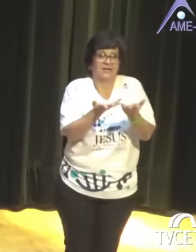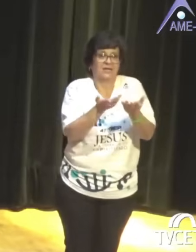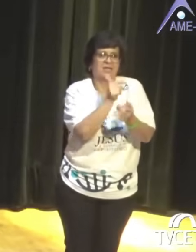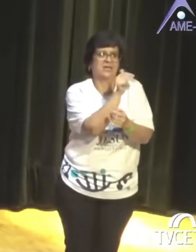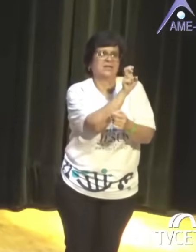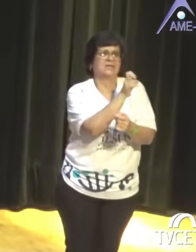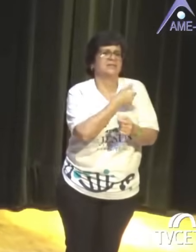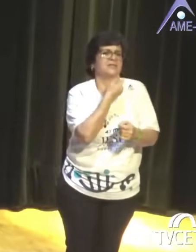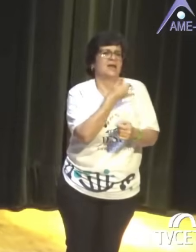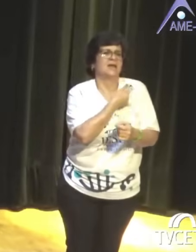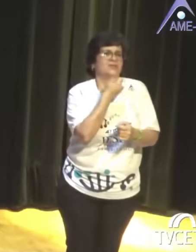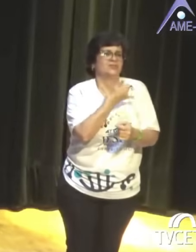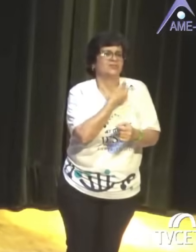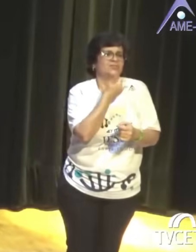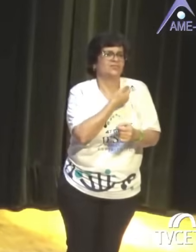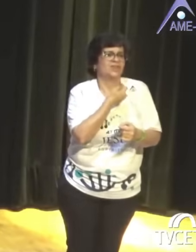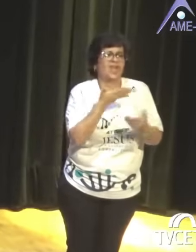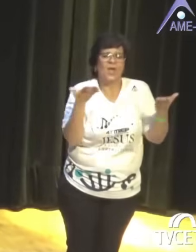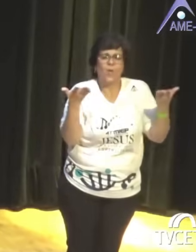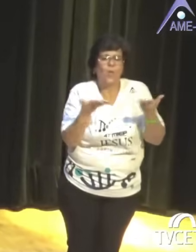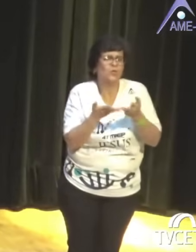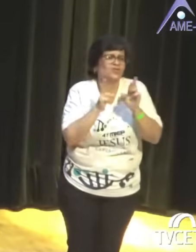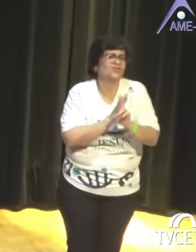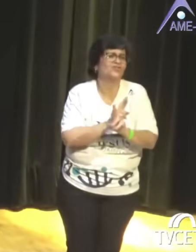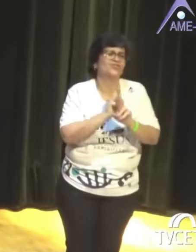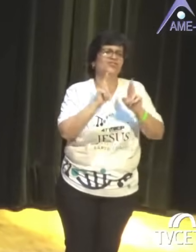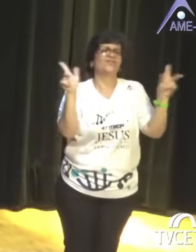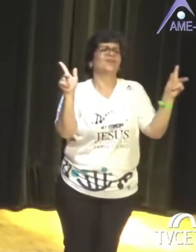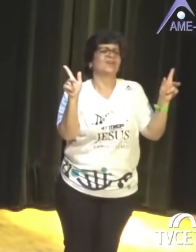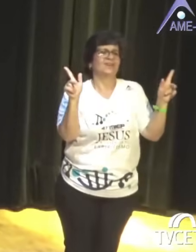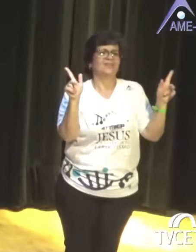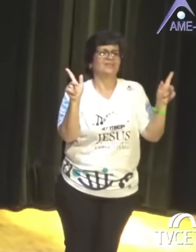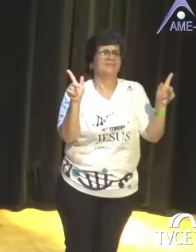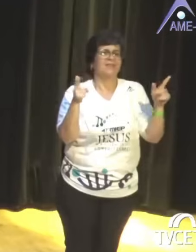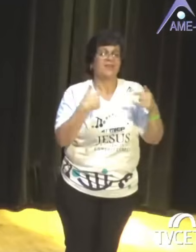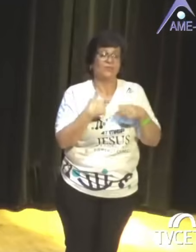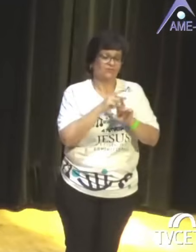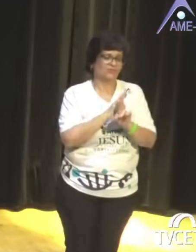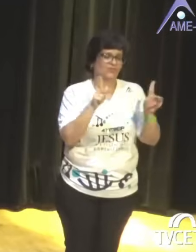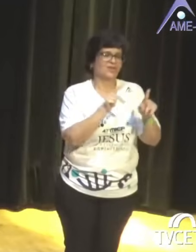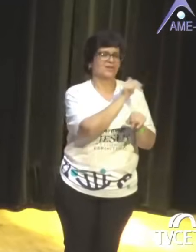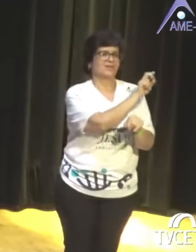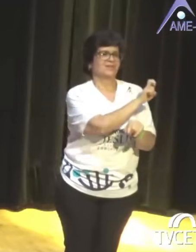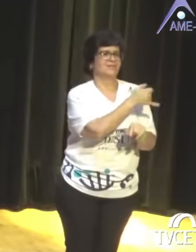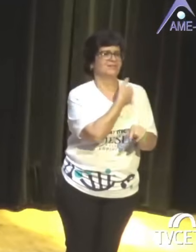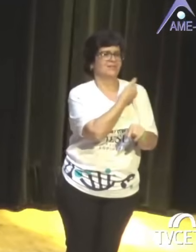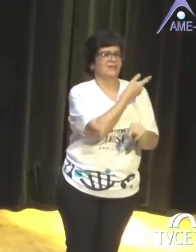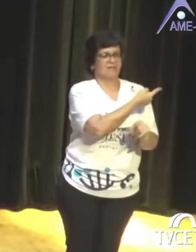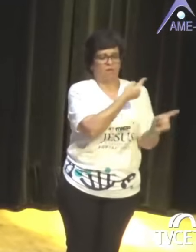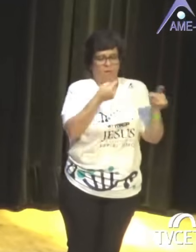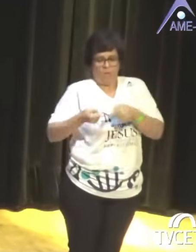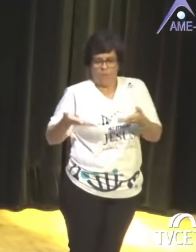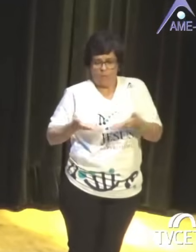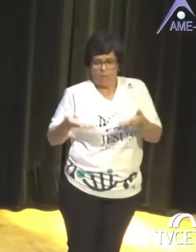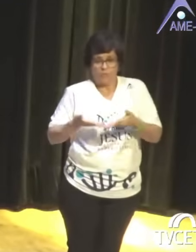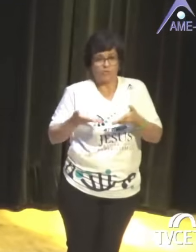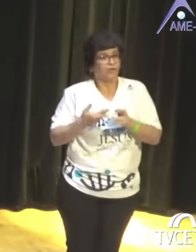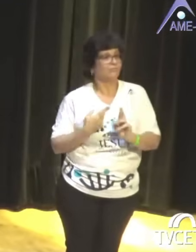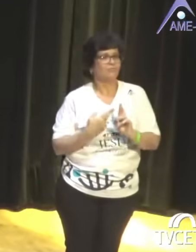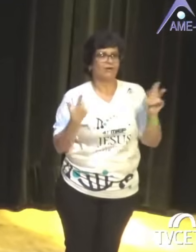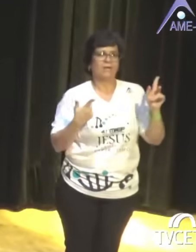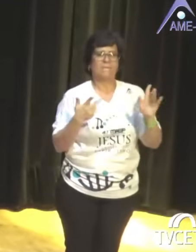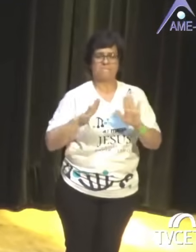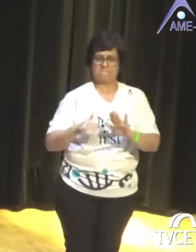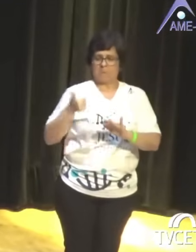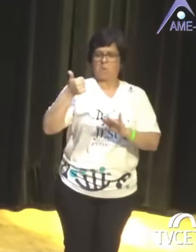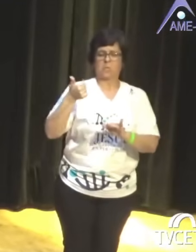tinha 15 anos de idade eu não consigo ser mais eu não tenho mais força de ser a mesma pessoa eu não tô dizendo que eu